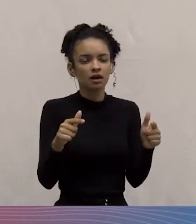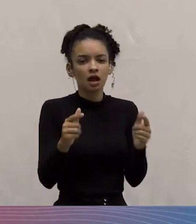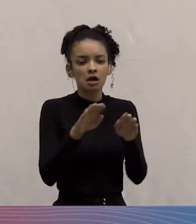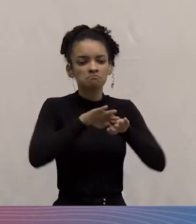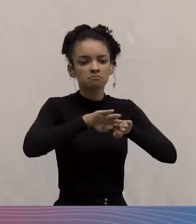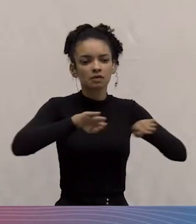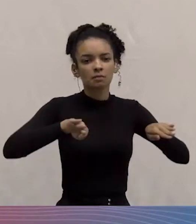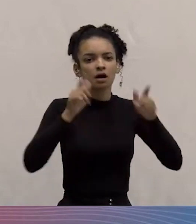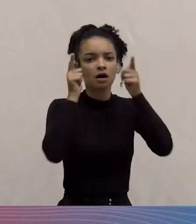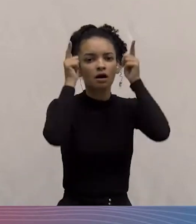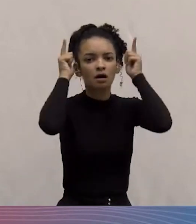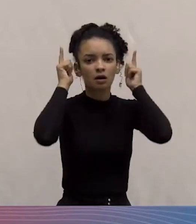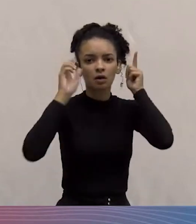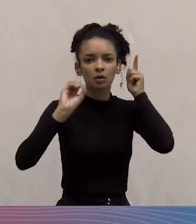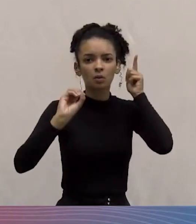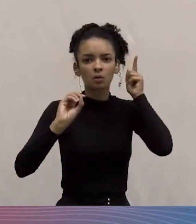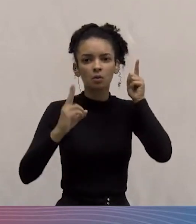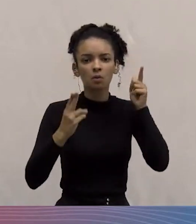separar mais